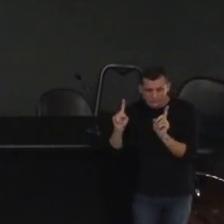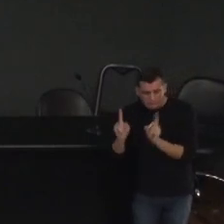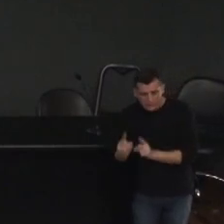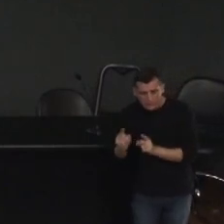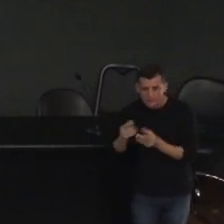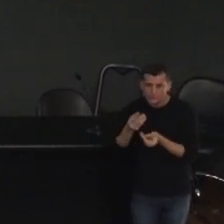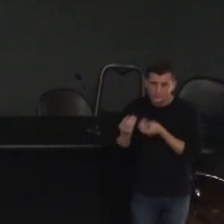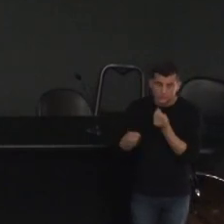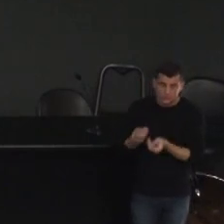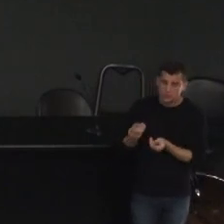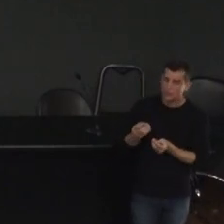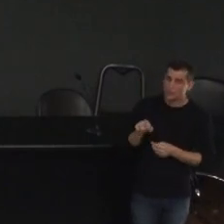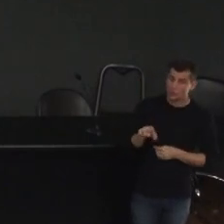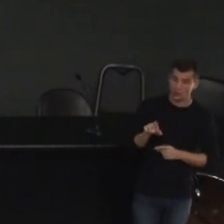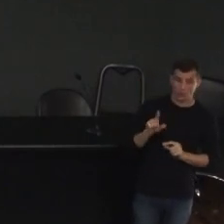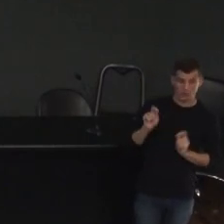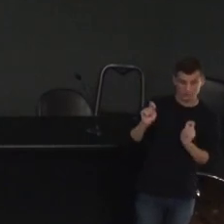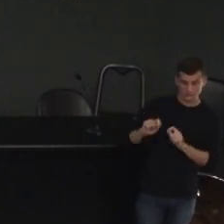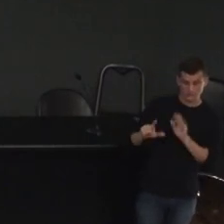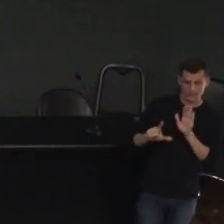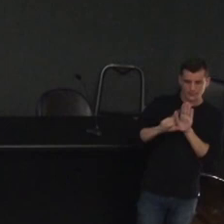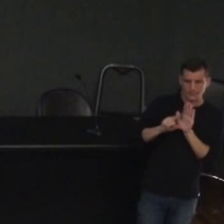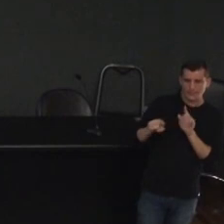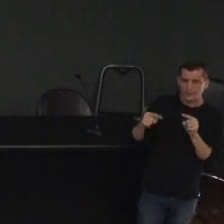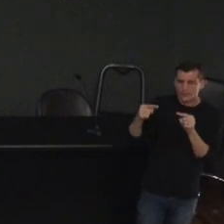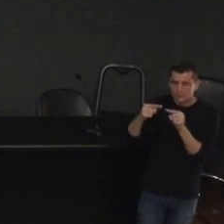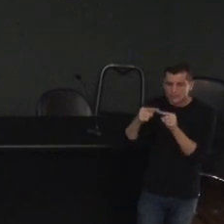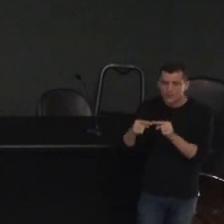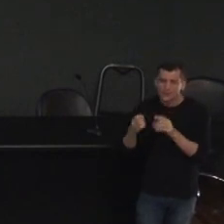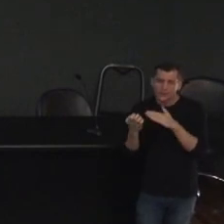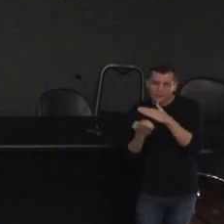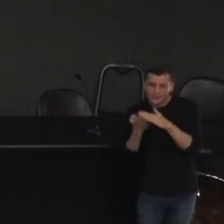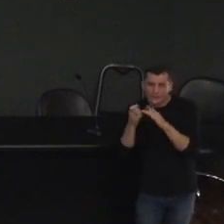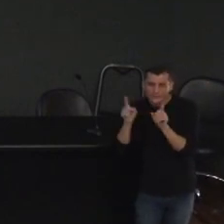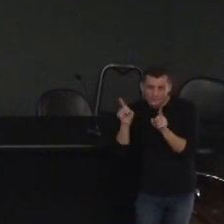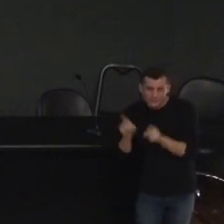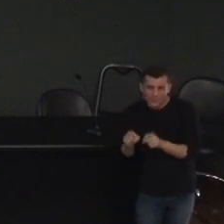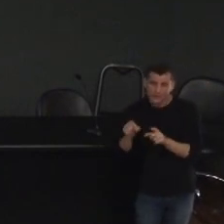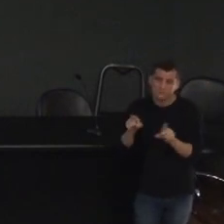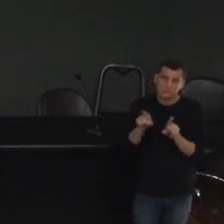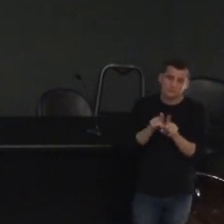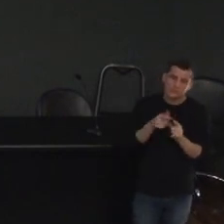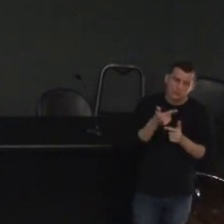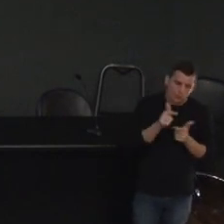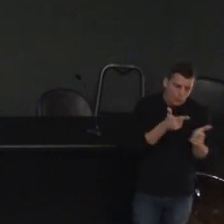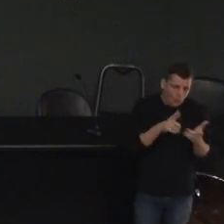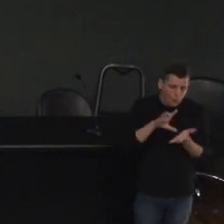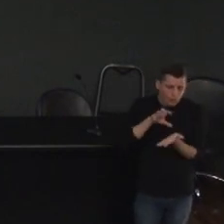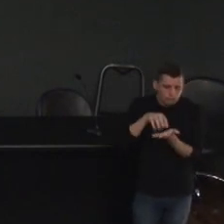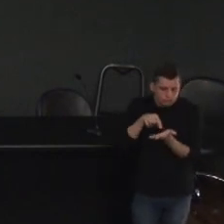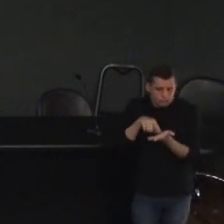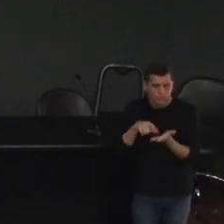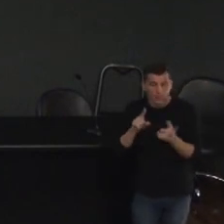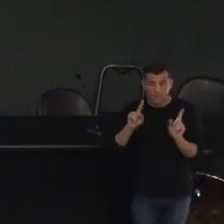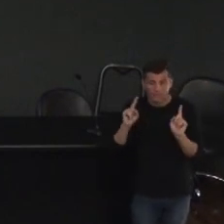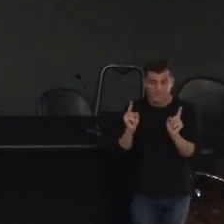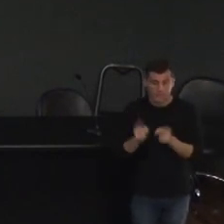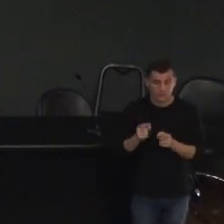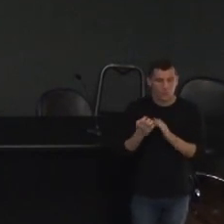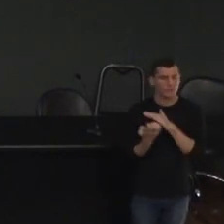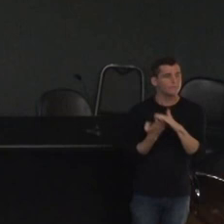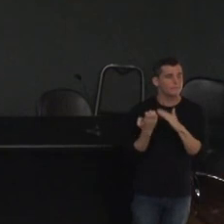regulamentação se você se enquadra né empresas de pequeno porte micro empresas e etc você pode se utilizar desse benefício do prazo